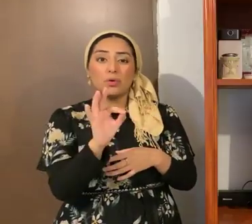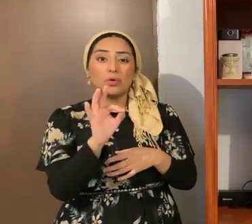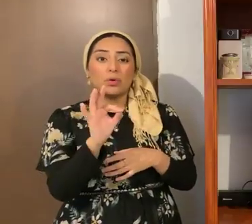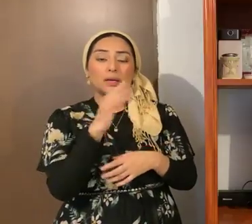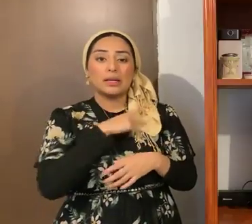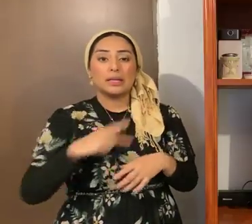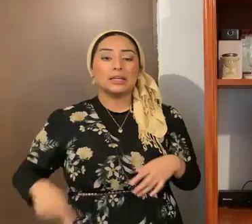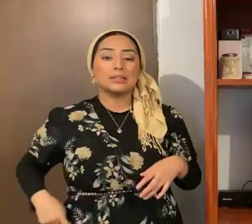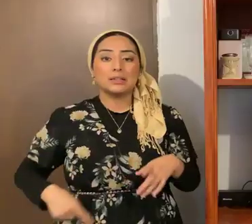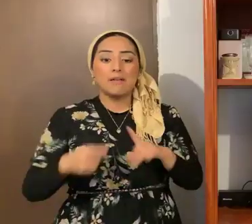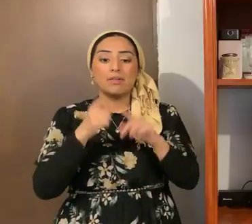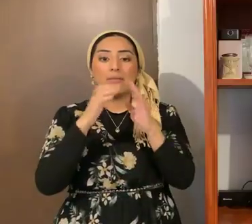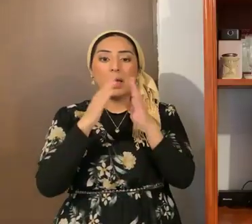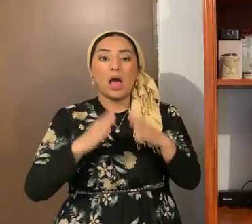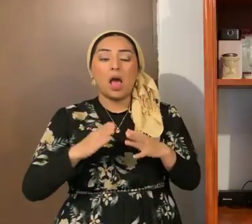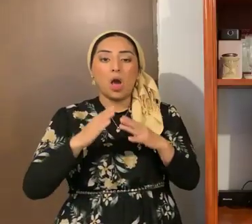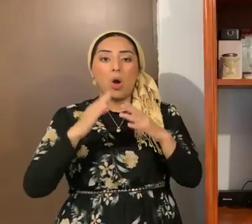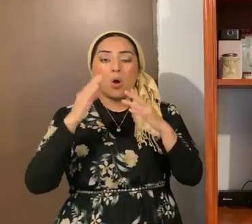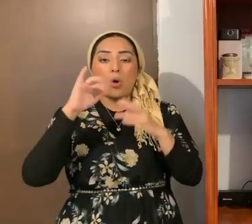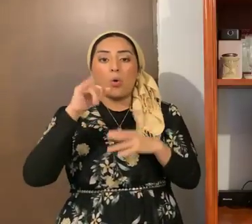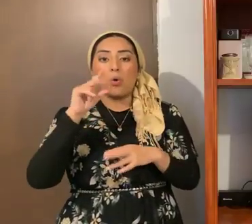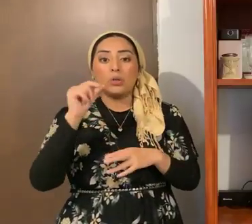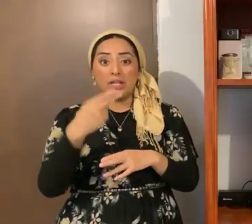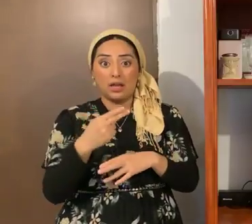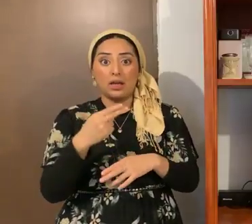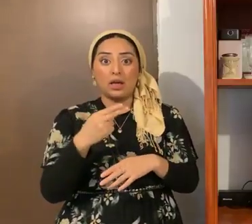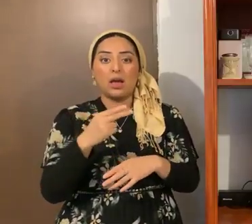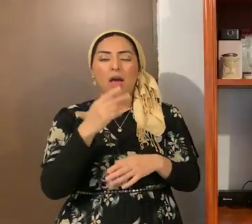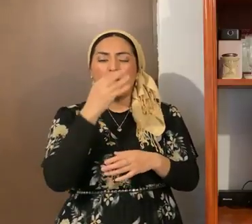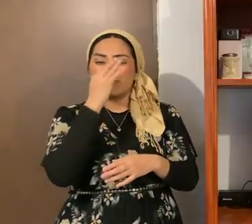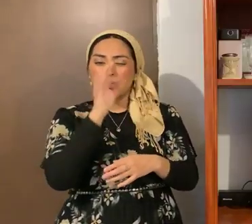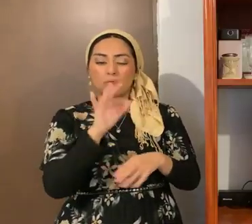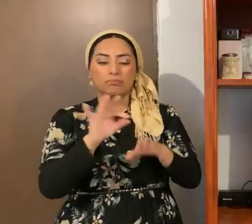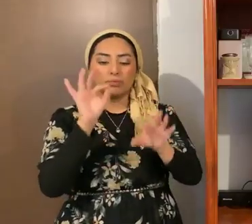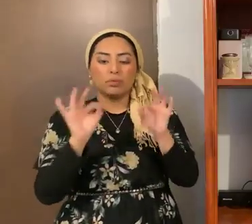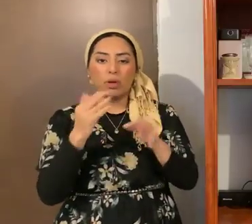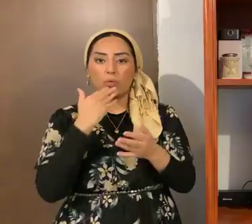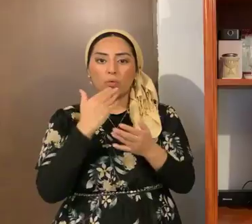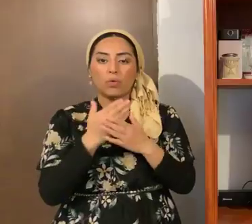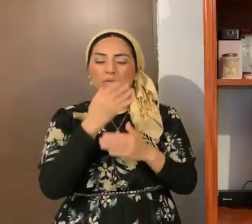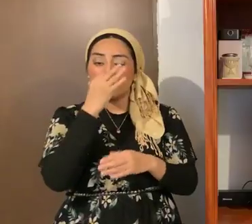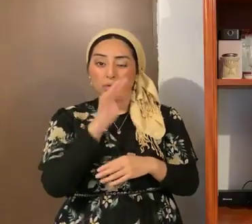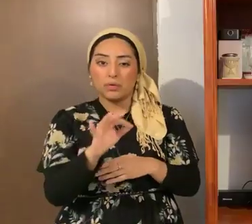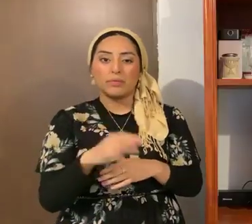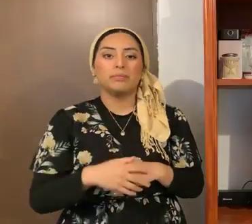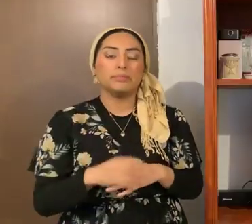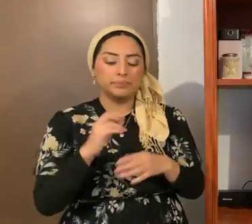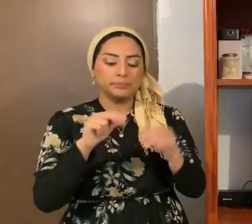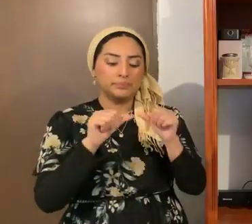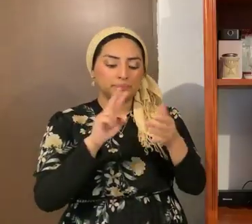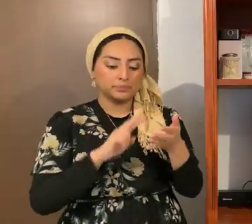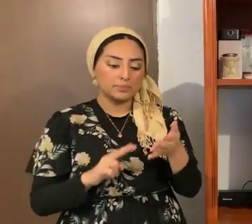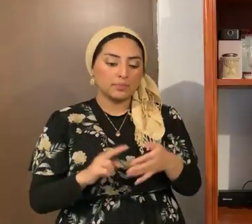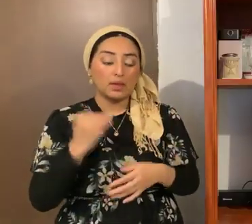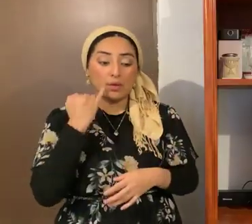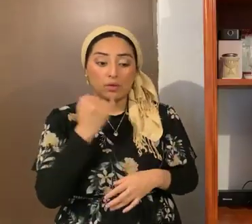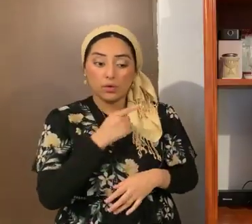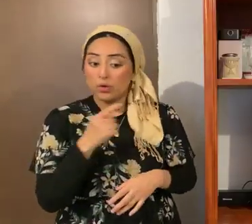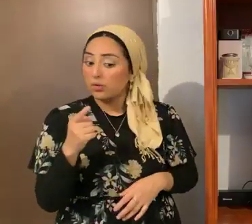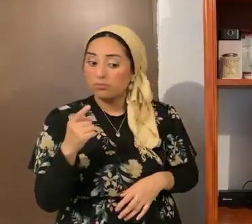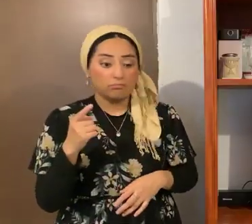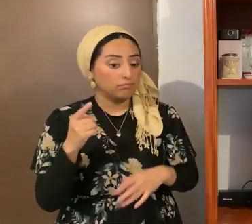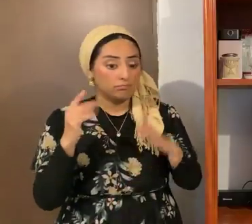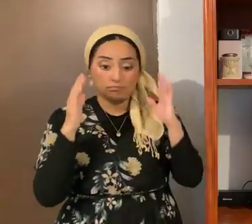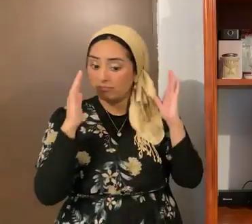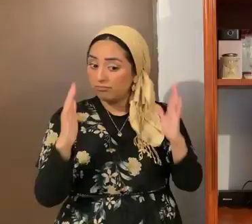de la casa de Judá, del reino del sur, hicieron lo bueno. ¿Seguimos? Mas si no oyereis a la voz de